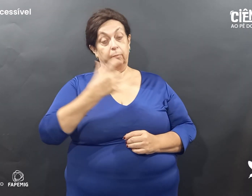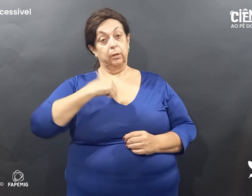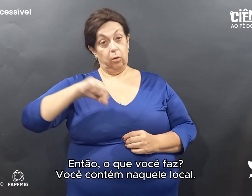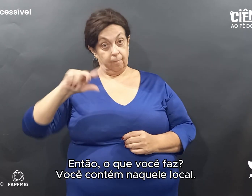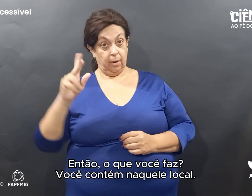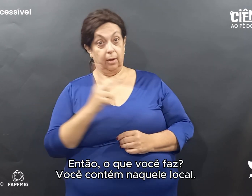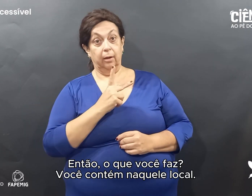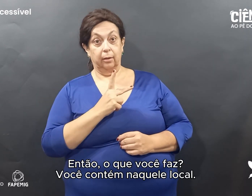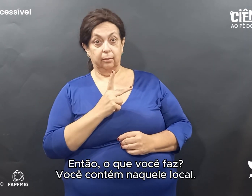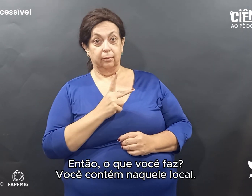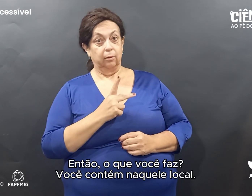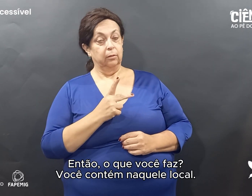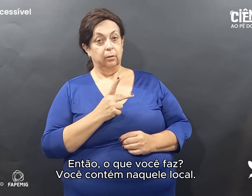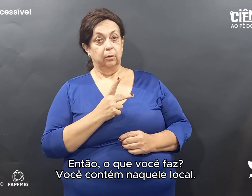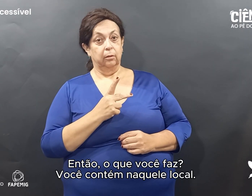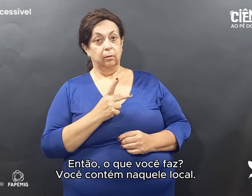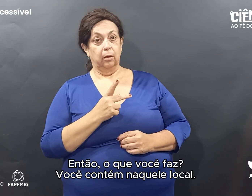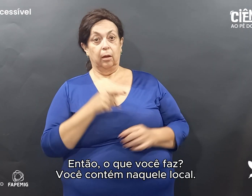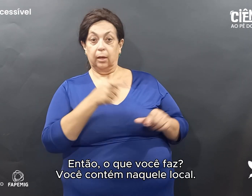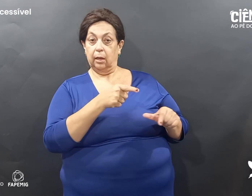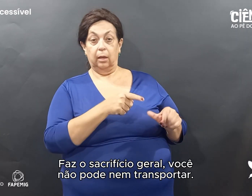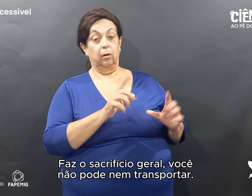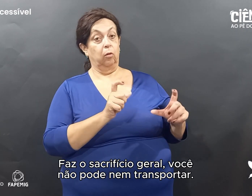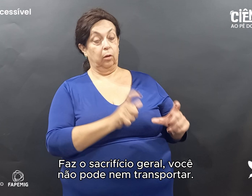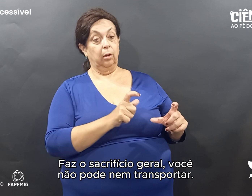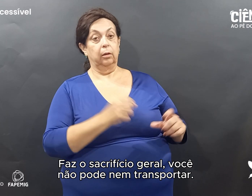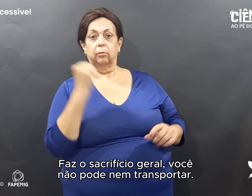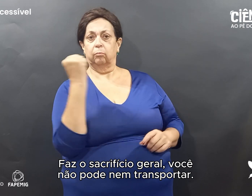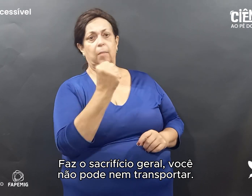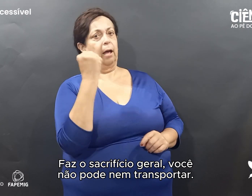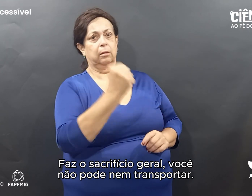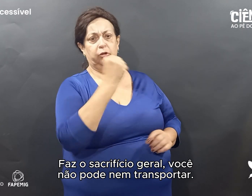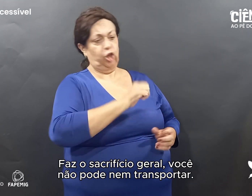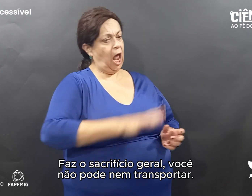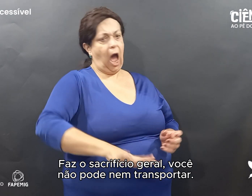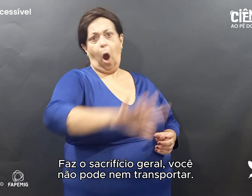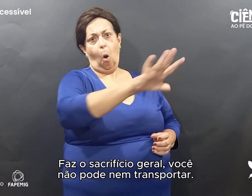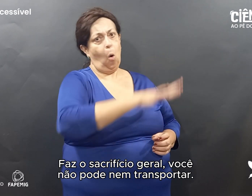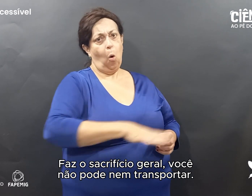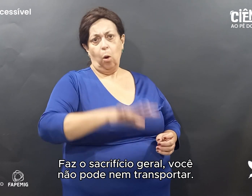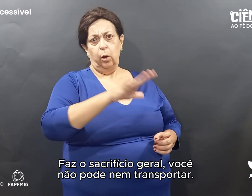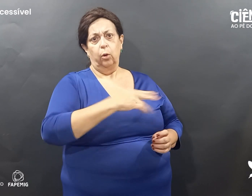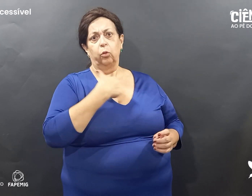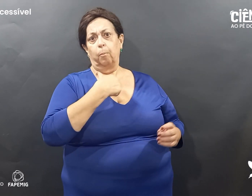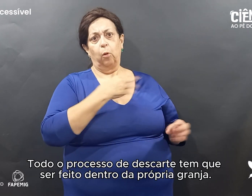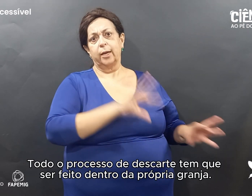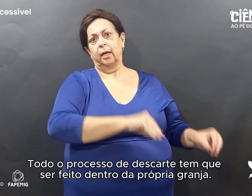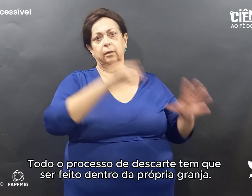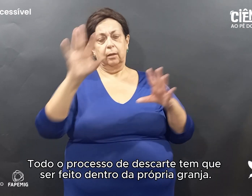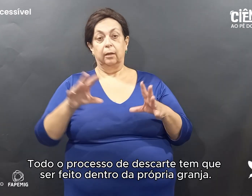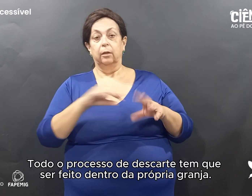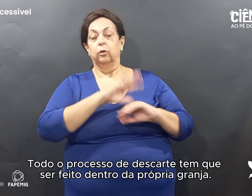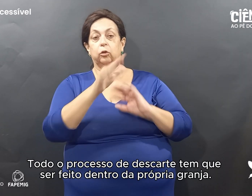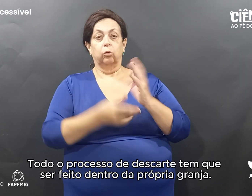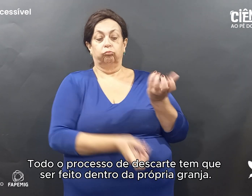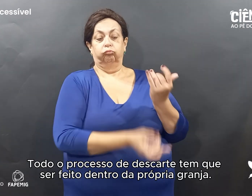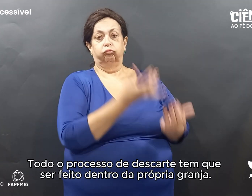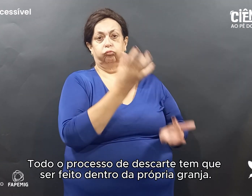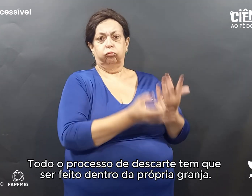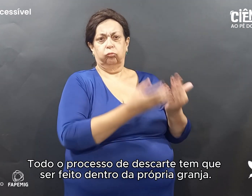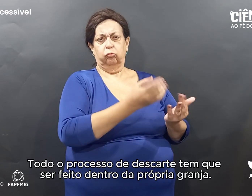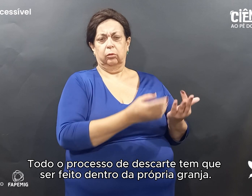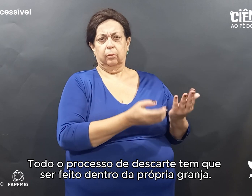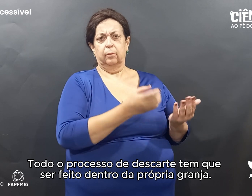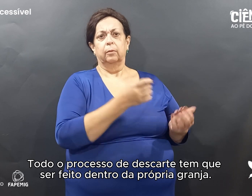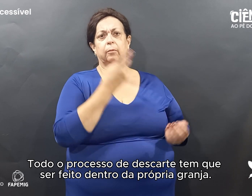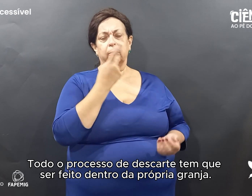futuro. Então o que que você faz? Você contém naquele local, faz o sacrifício geral, você não pode nem transportar. Todo o processo de